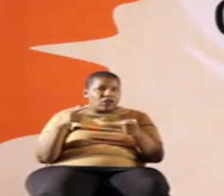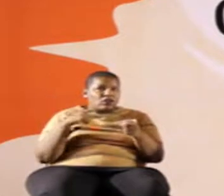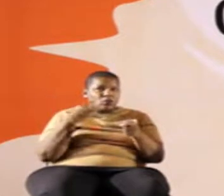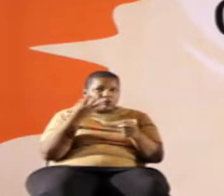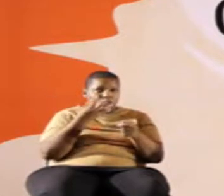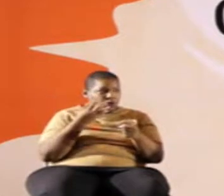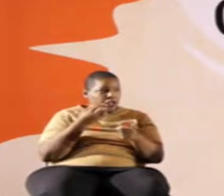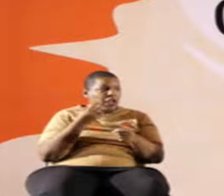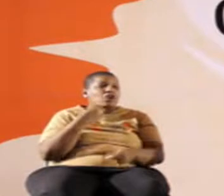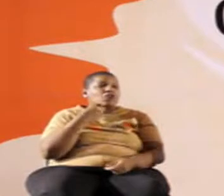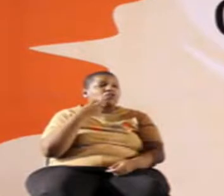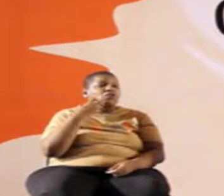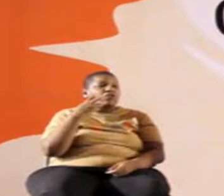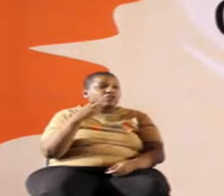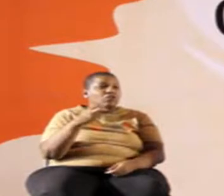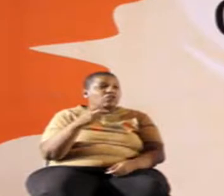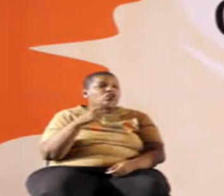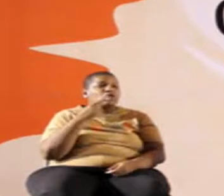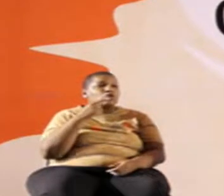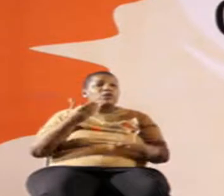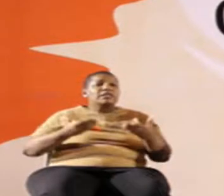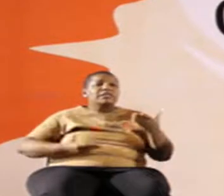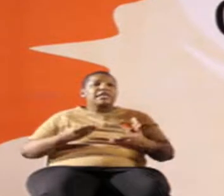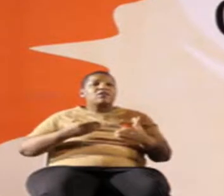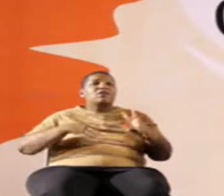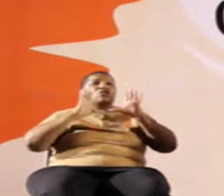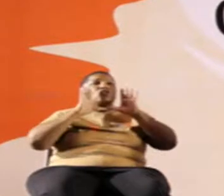E a voz dela. Você fez um dia do falante.